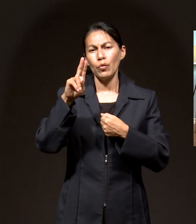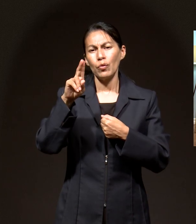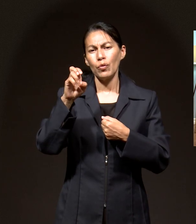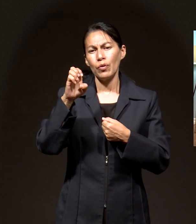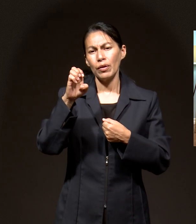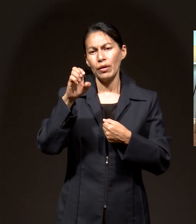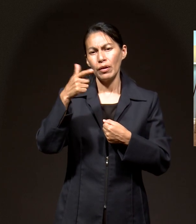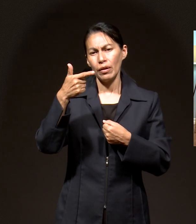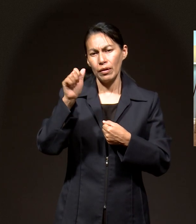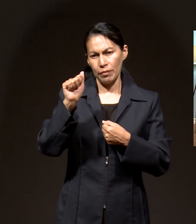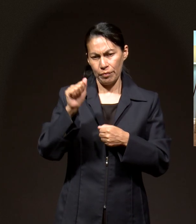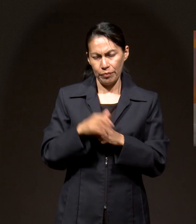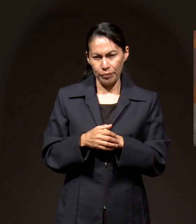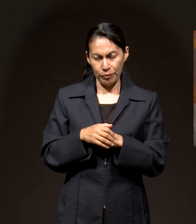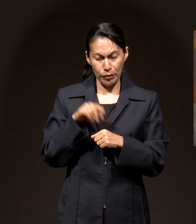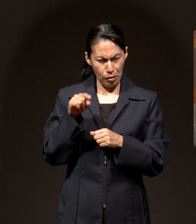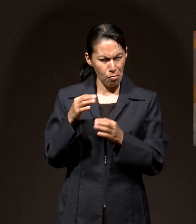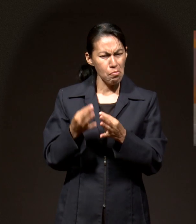Muy